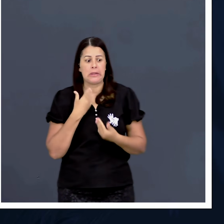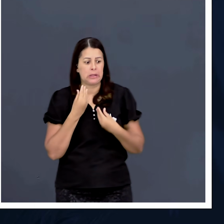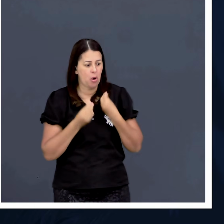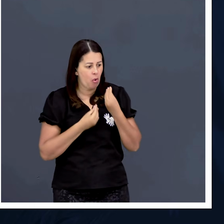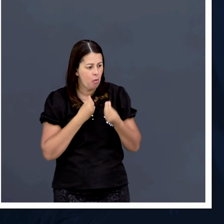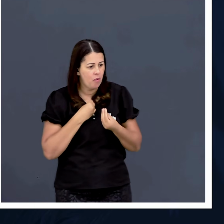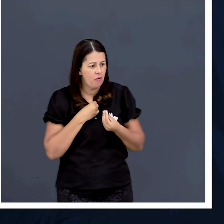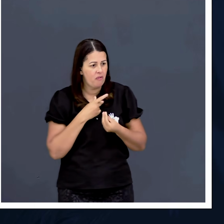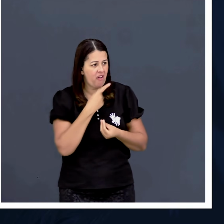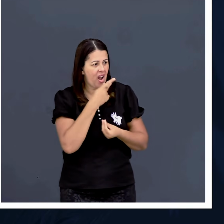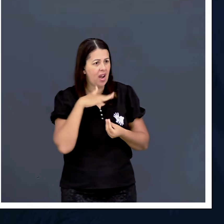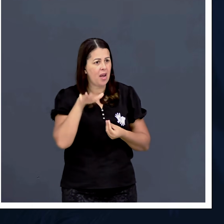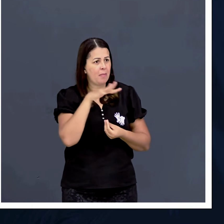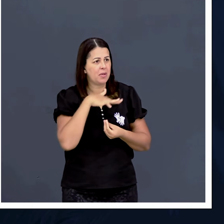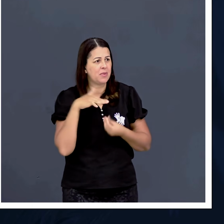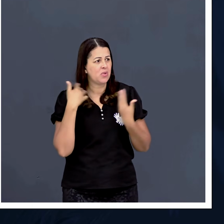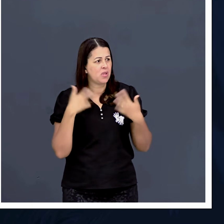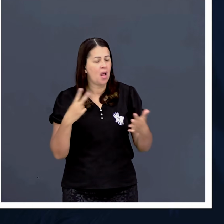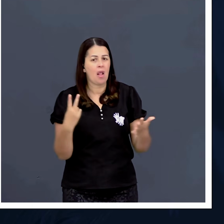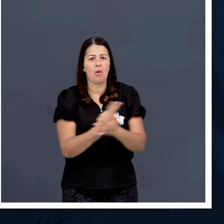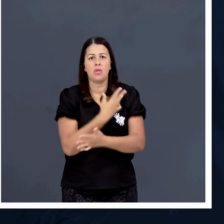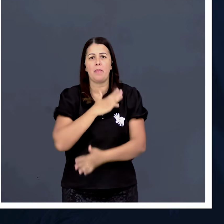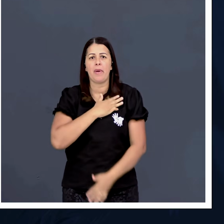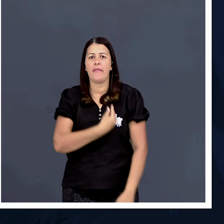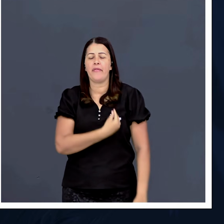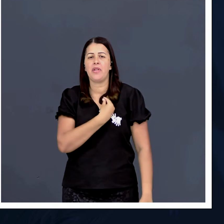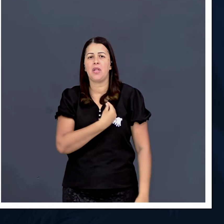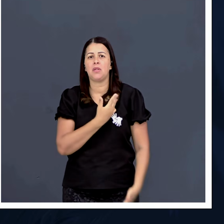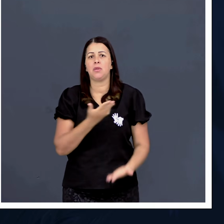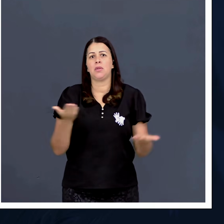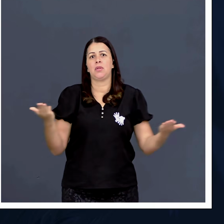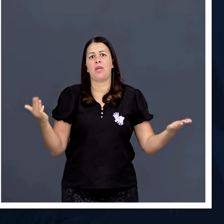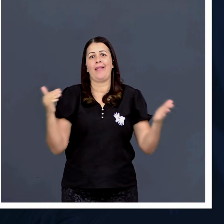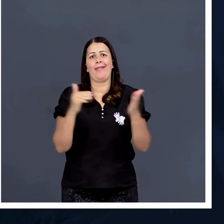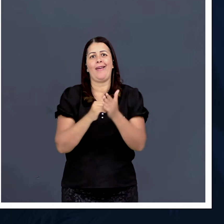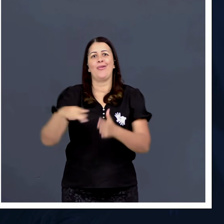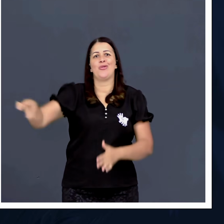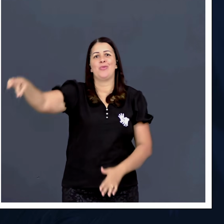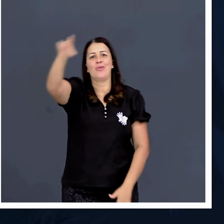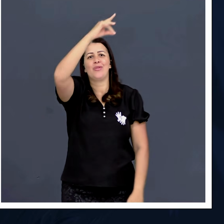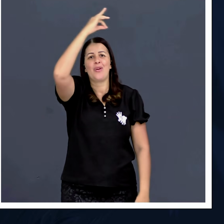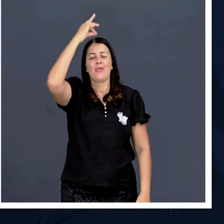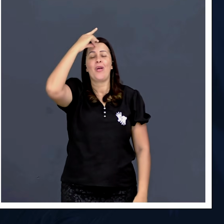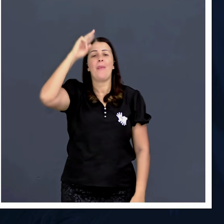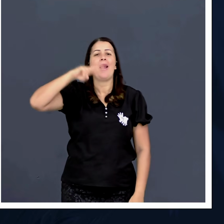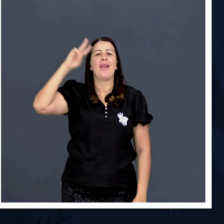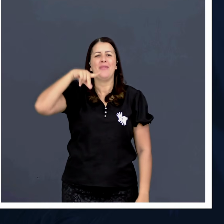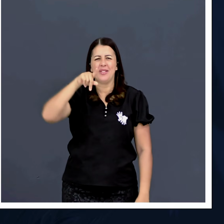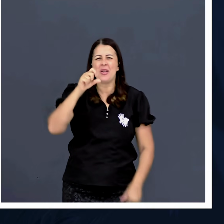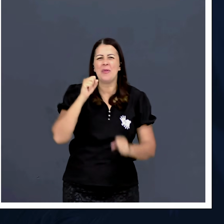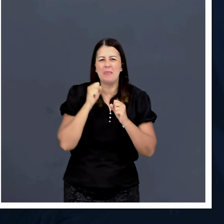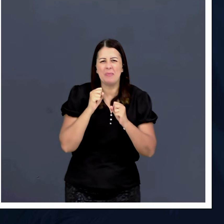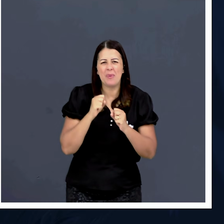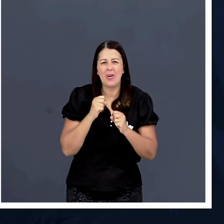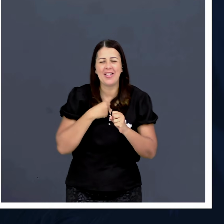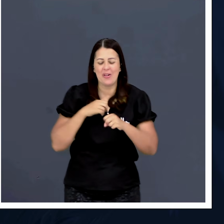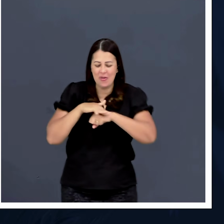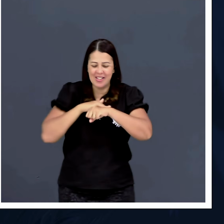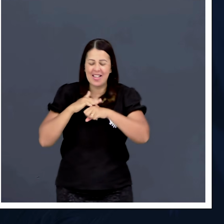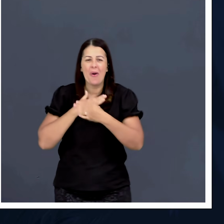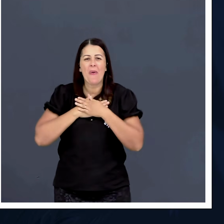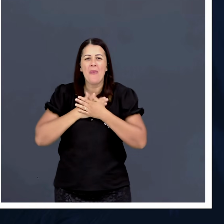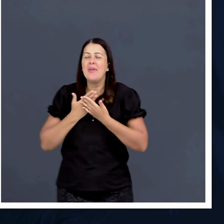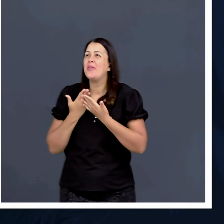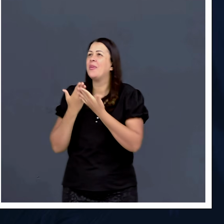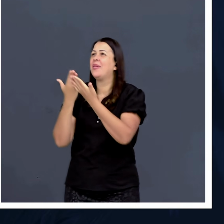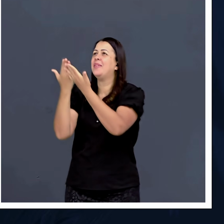vou contar às pessoas que isso está acontecendo? Até que o Espírito Santo me lembrou e disse, mas você pode contar para mim, porque